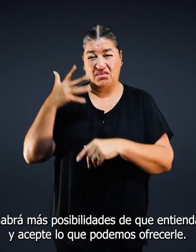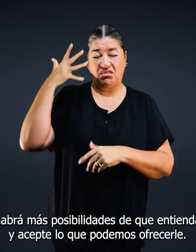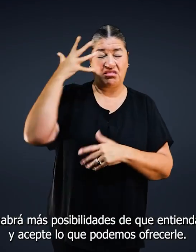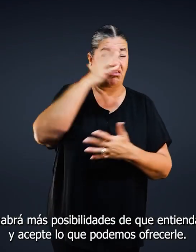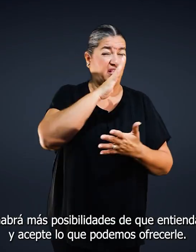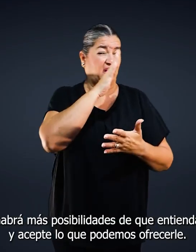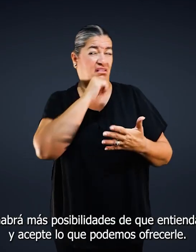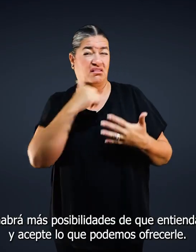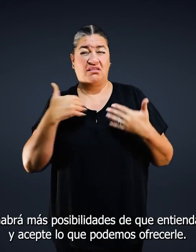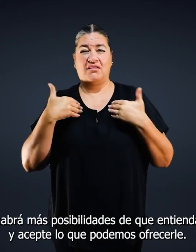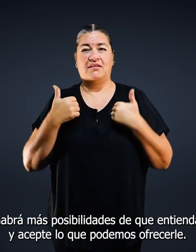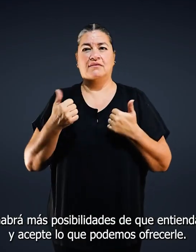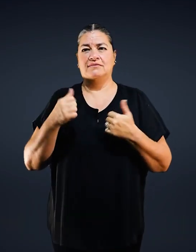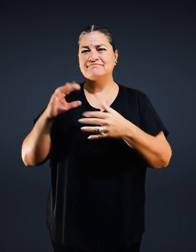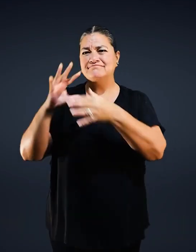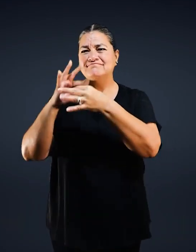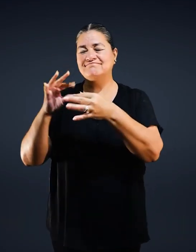y acepte lo que podemos ofrecerle.